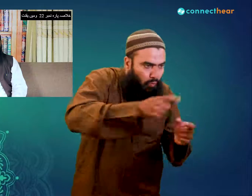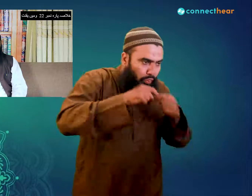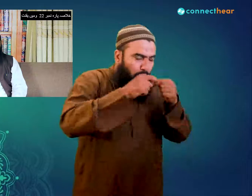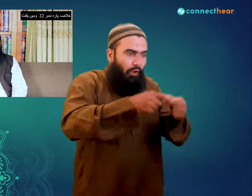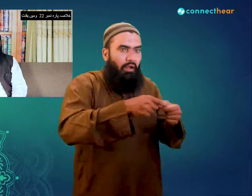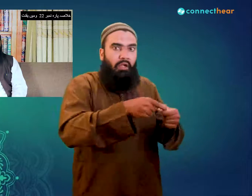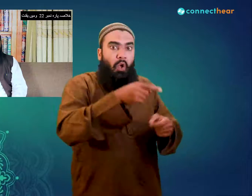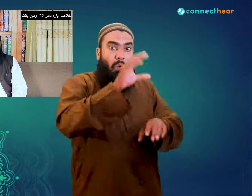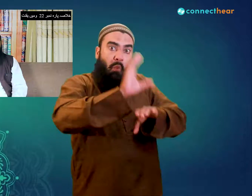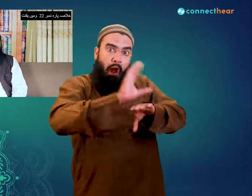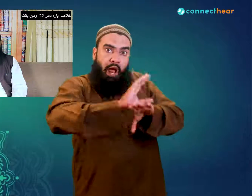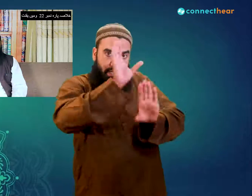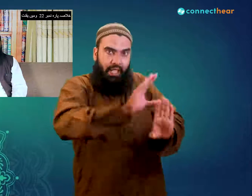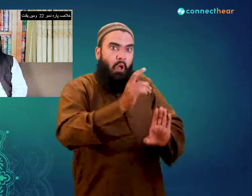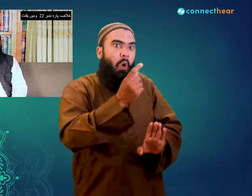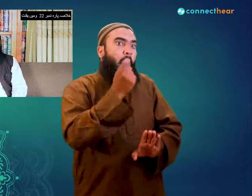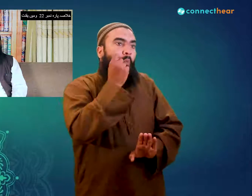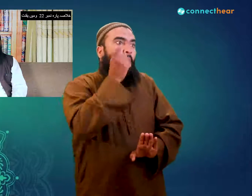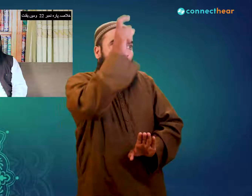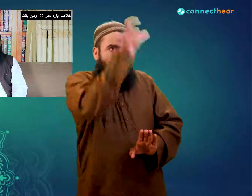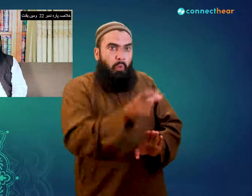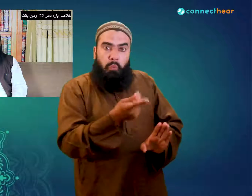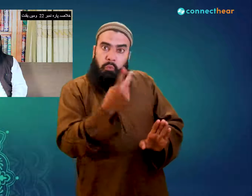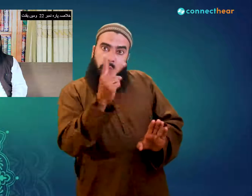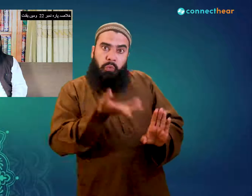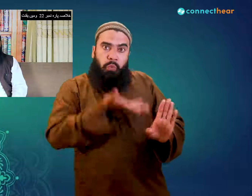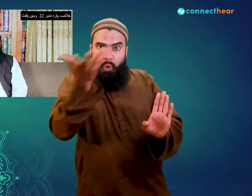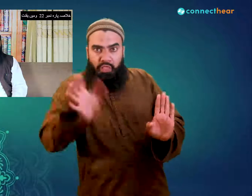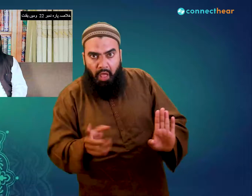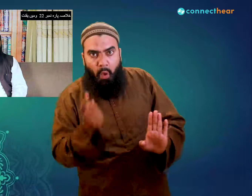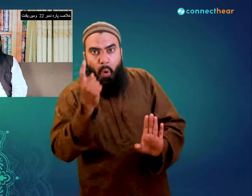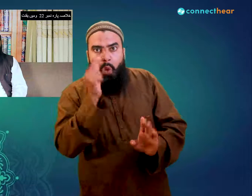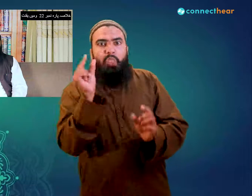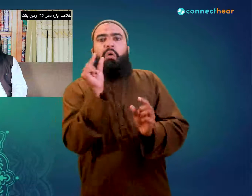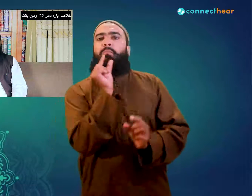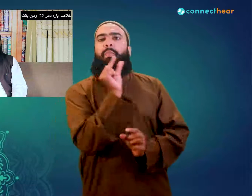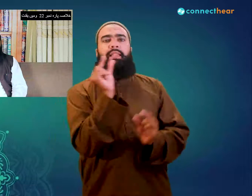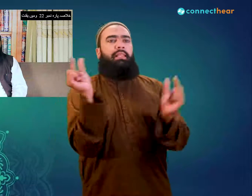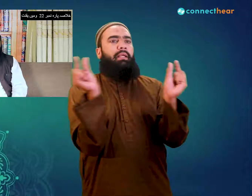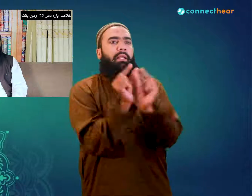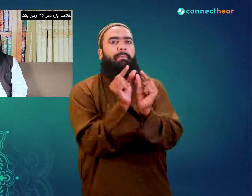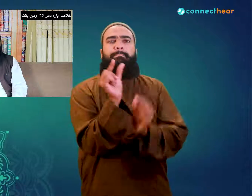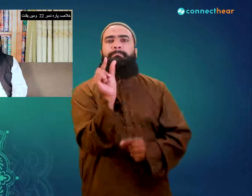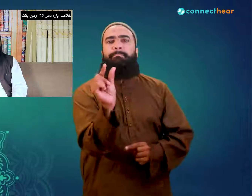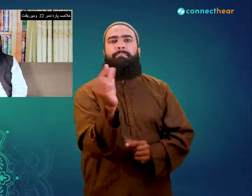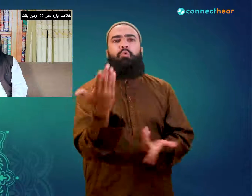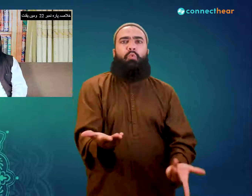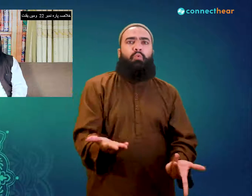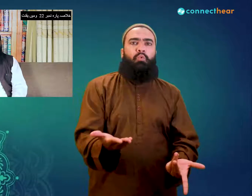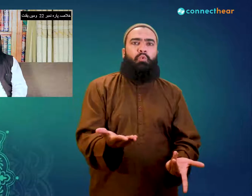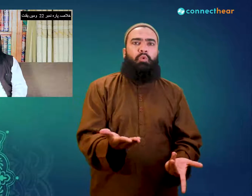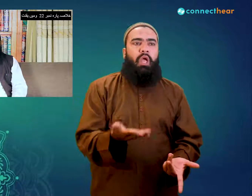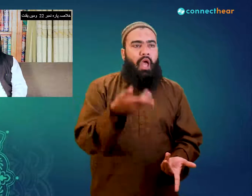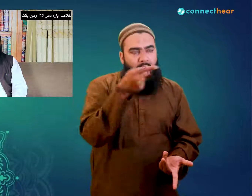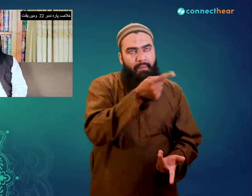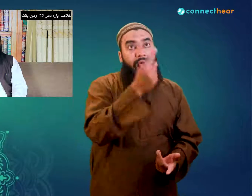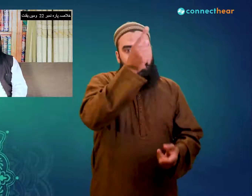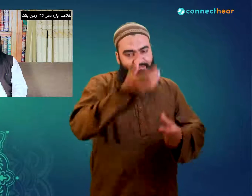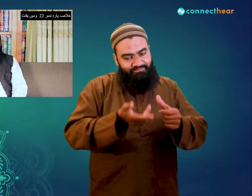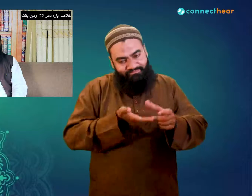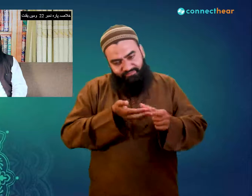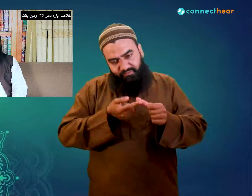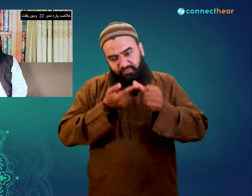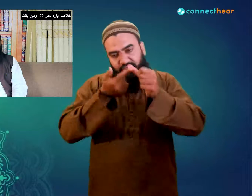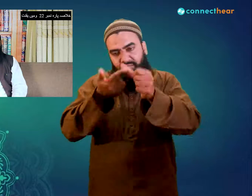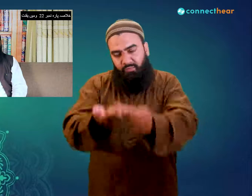ہے۔ تو اس پر یہ آیت نازل ہوئی جس میں ان کی دل جوئی اور تسلی کر دی گئی اور بتا دیا گیا